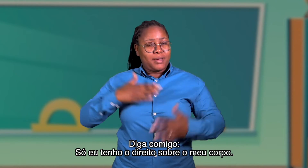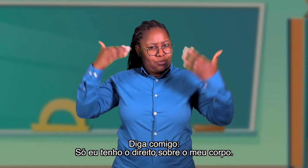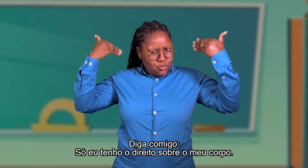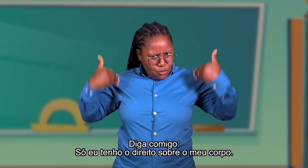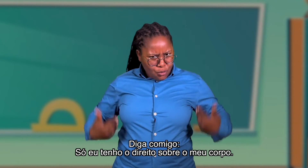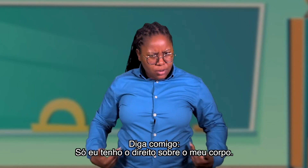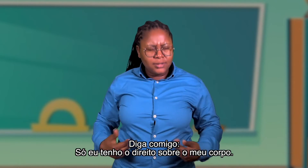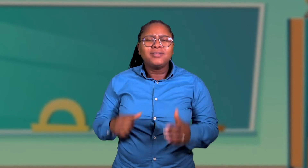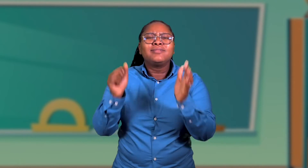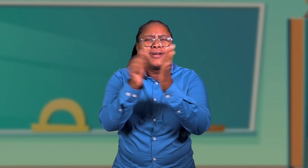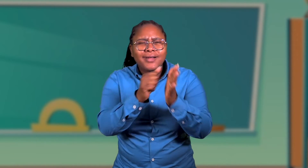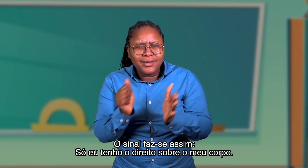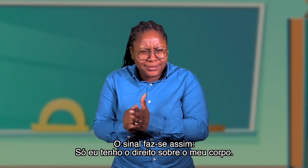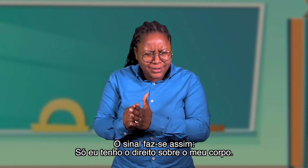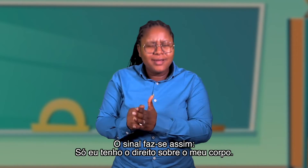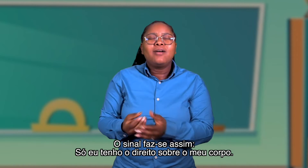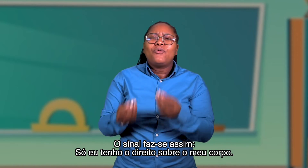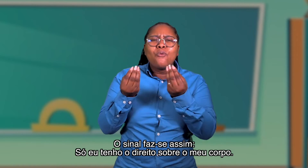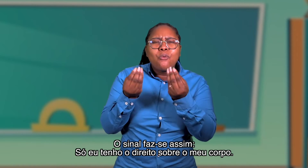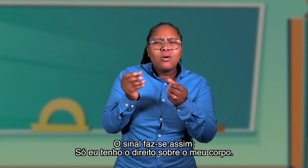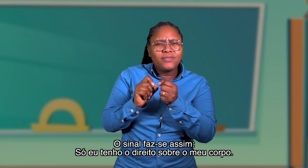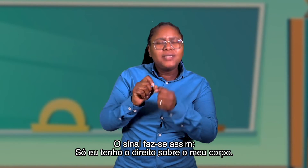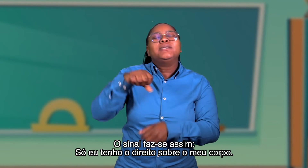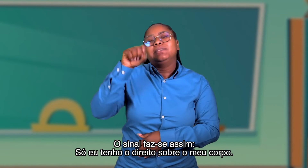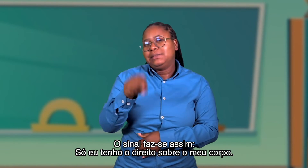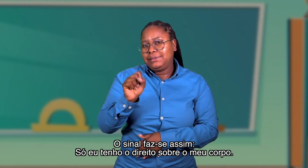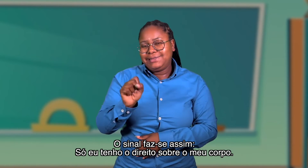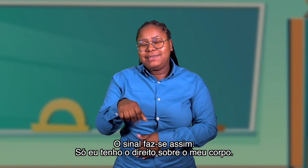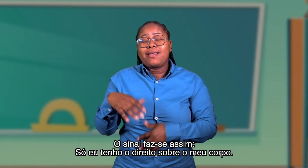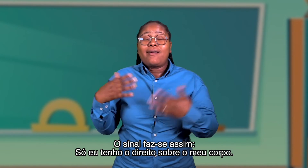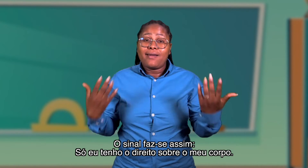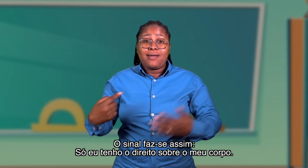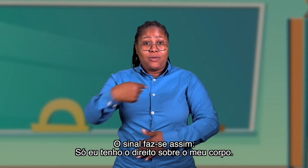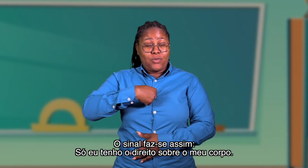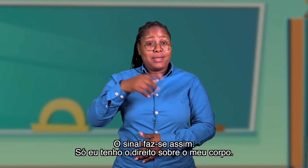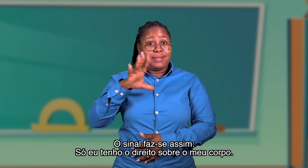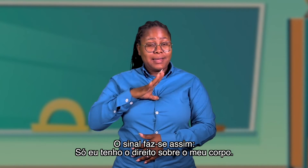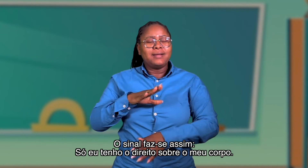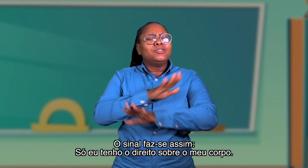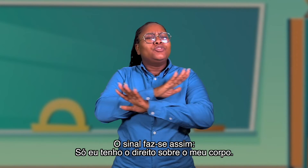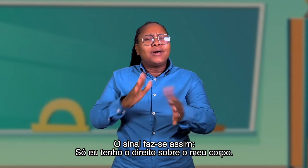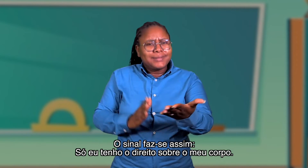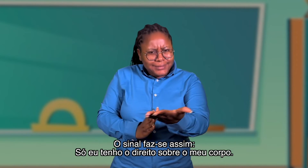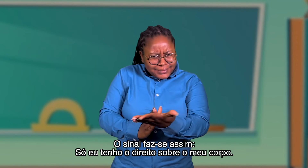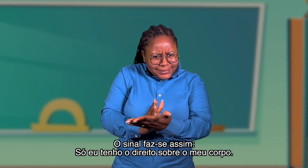meu corpo. O sinal faz-se assim: só eu tenho direito sobre o meu